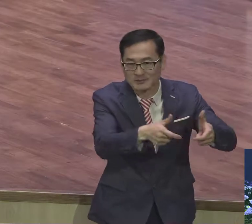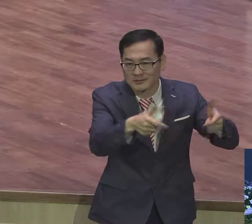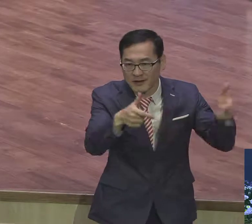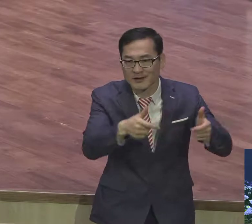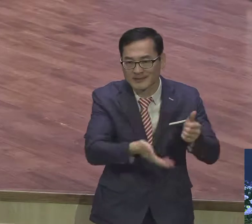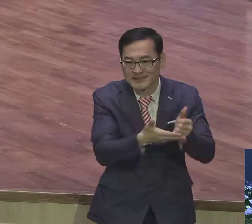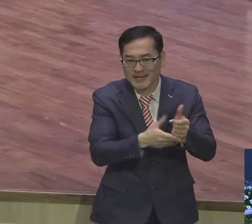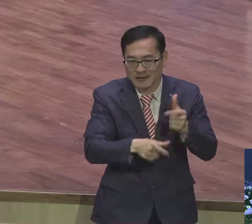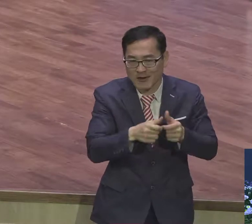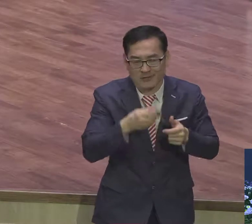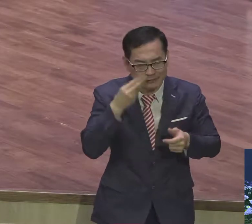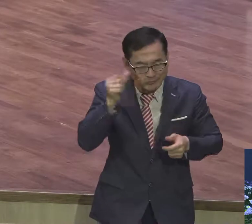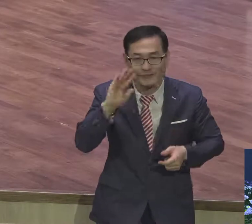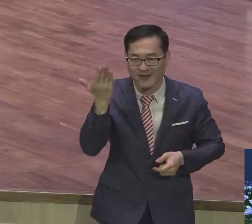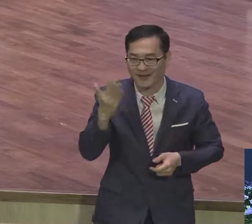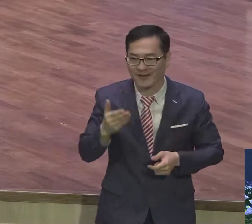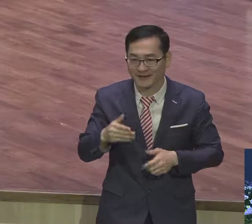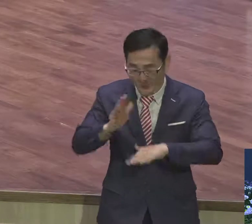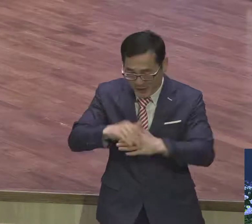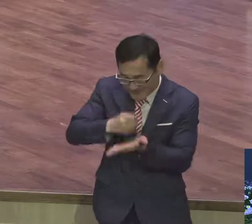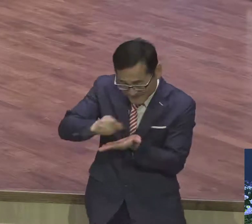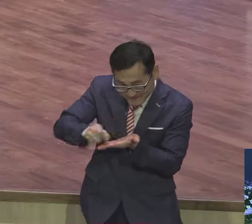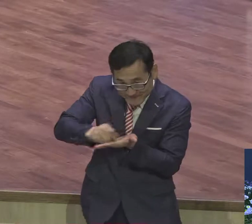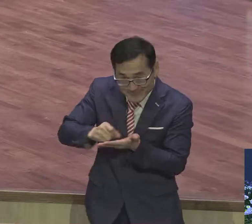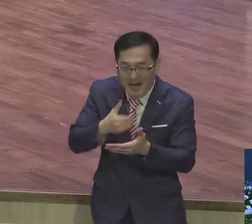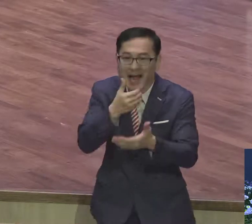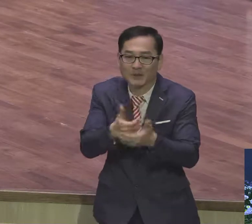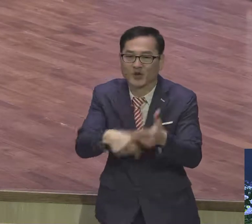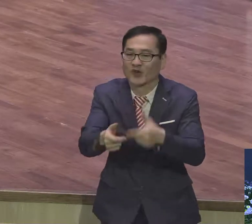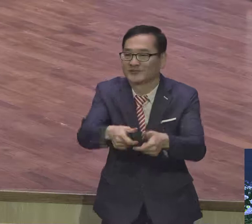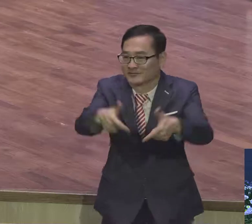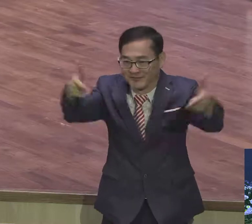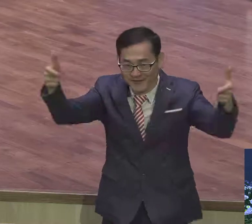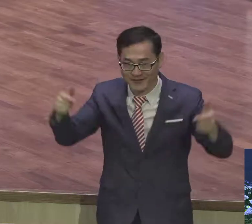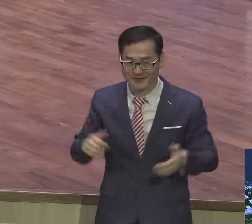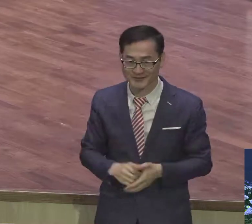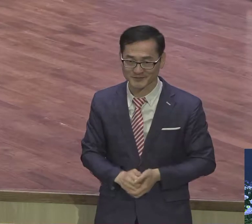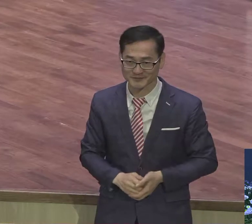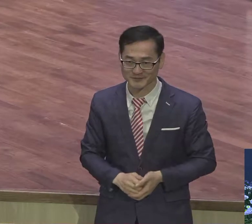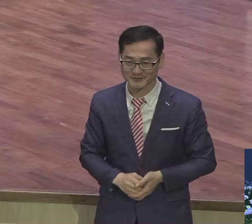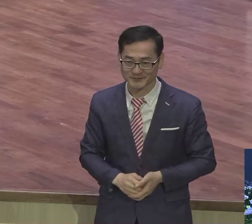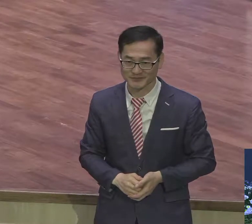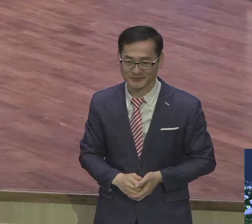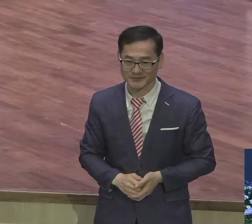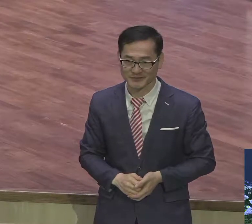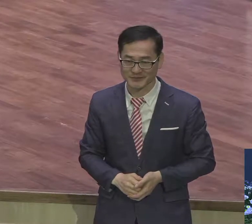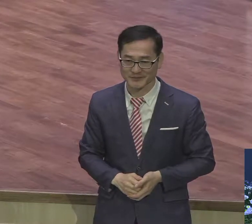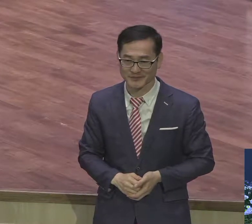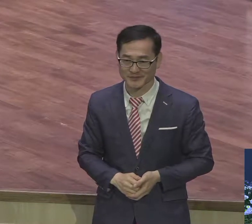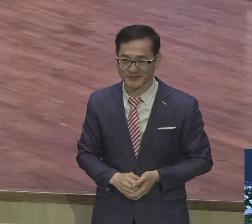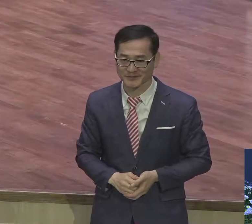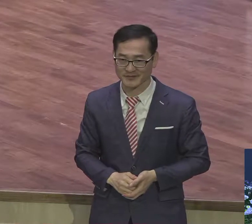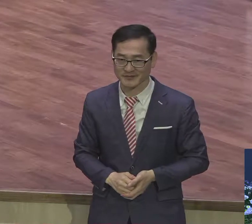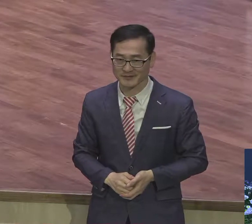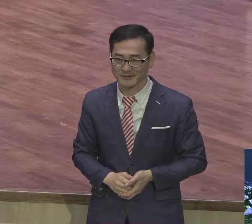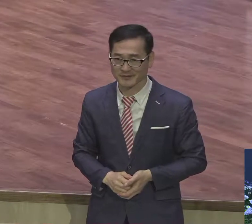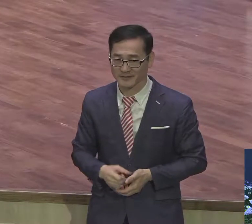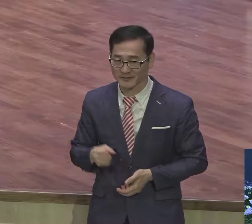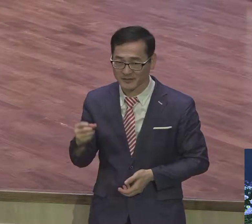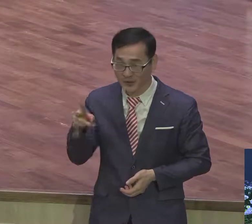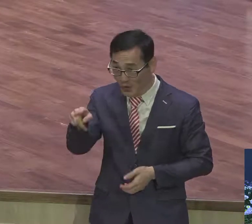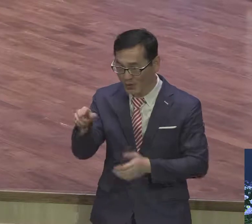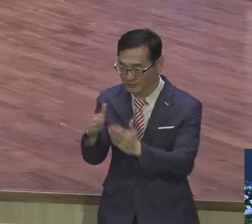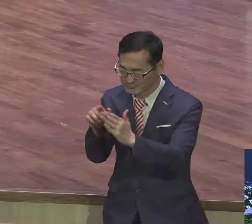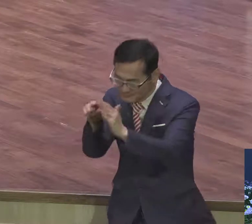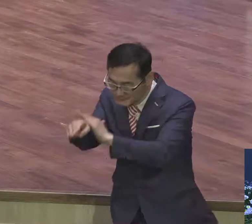된다 그런 말이 있어요 여러분 어려운 사람에게는요 찾아갈수록 친근감을 지요 인간관계에서 감동을 주는